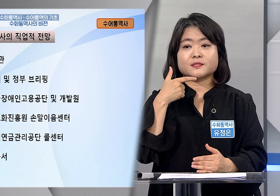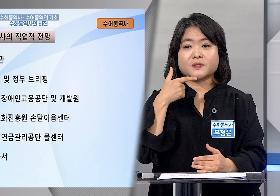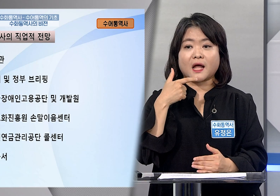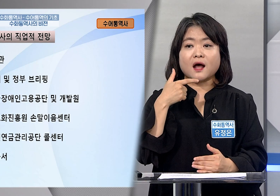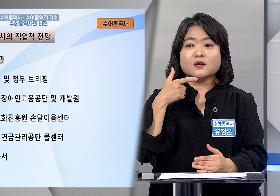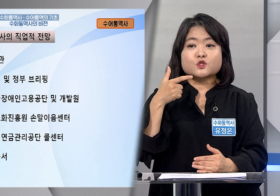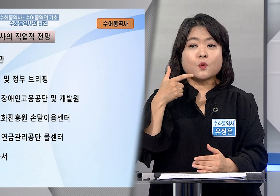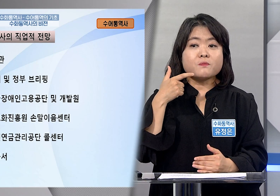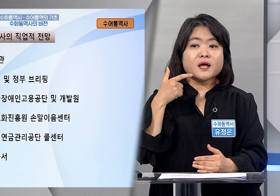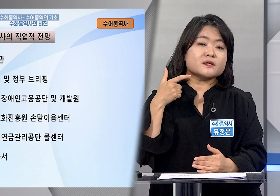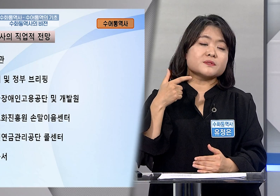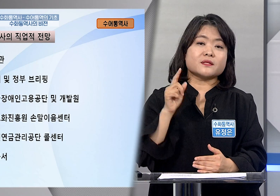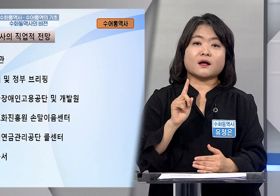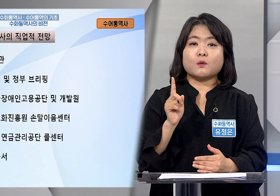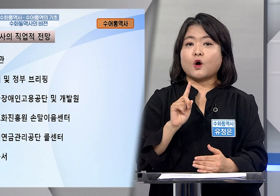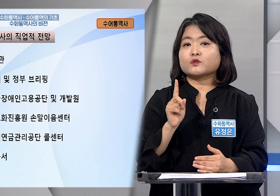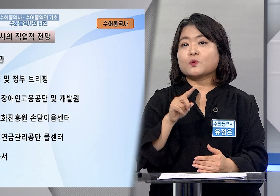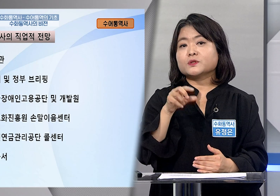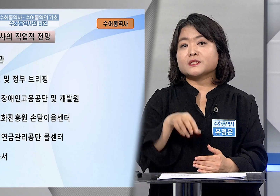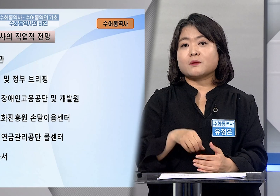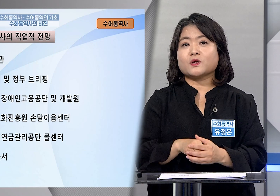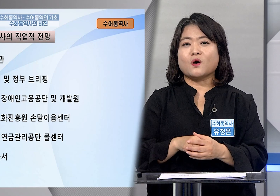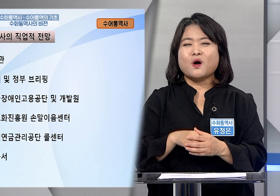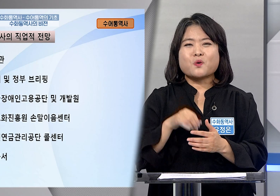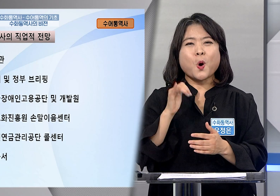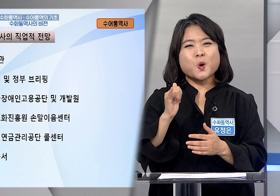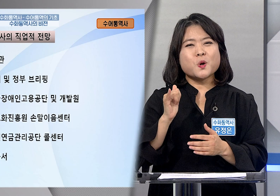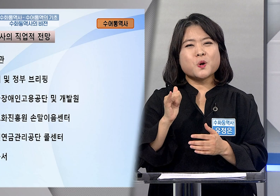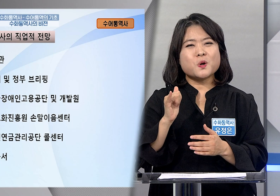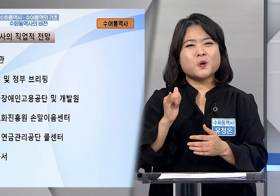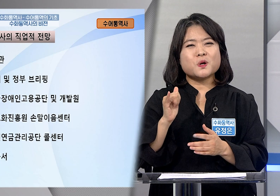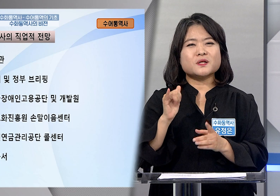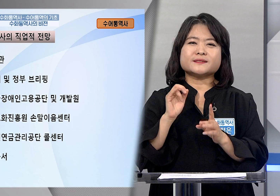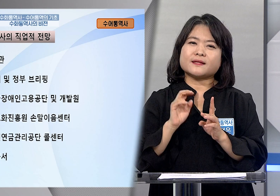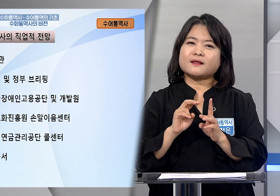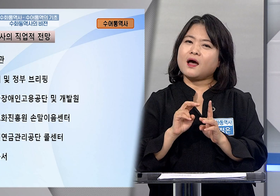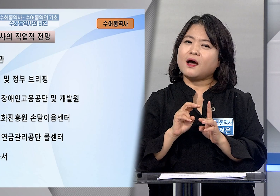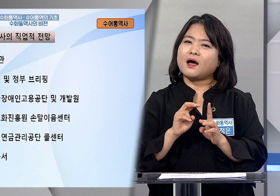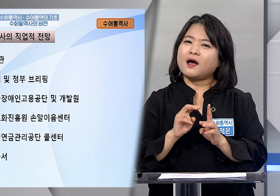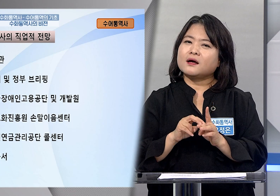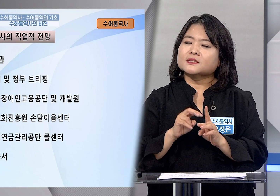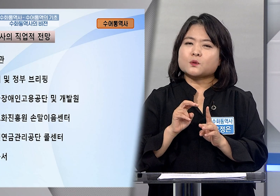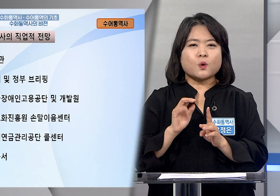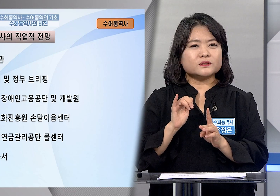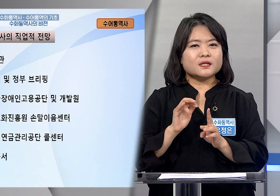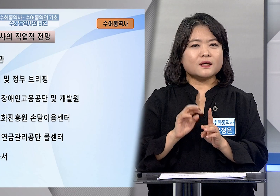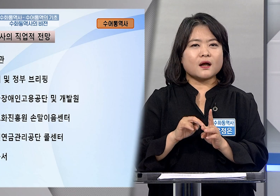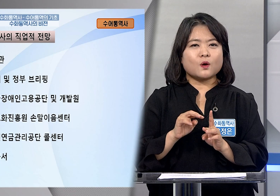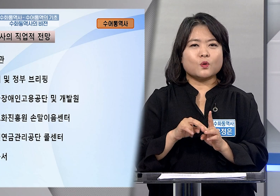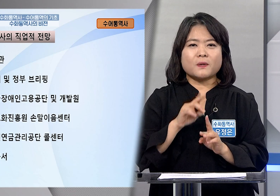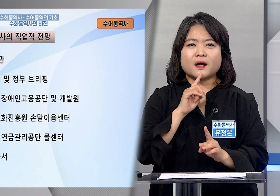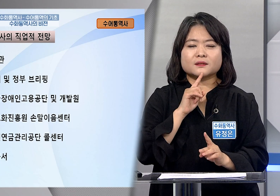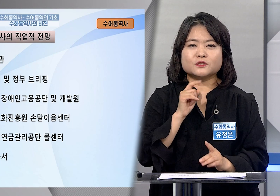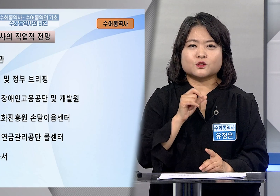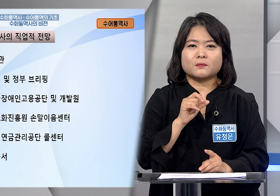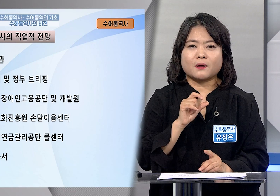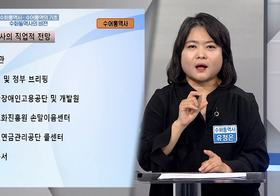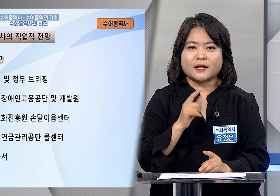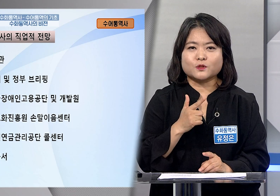있습니다. 손말이음센터가 어떤 곳이냐면요. 콜센터? 콜센터라고 말하기는 좀